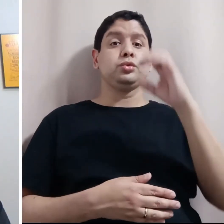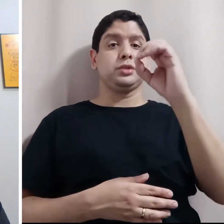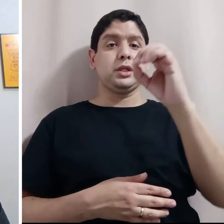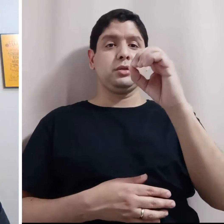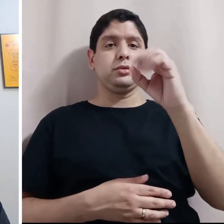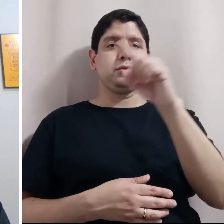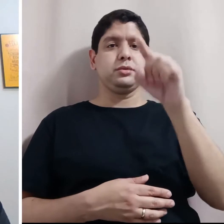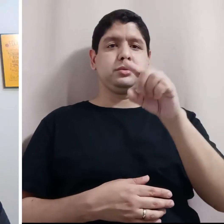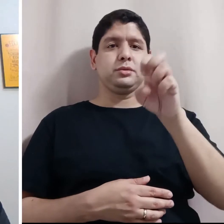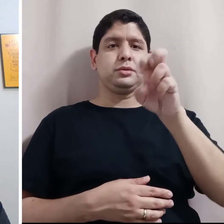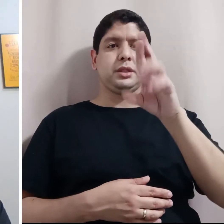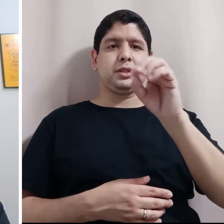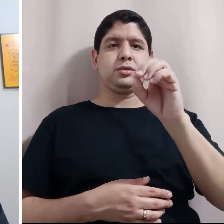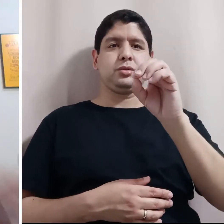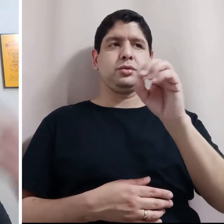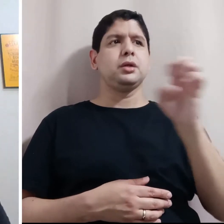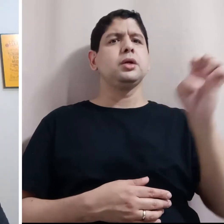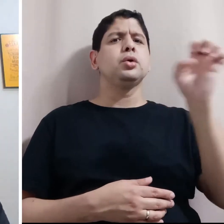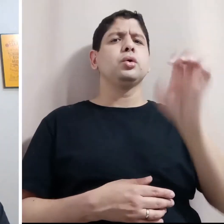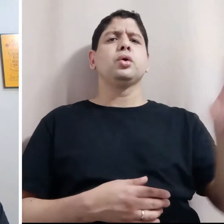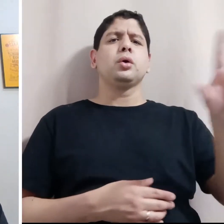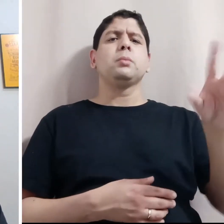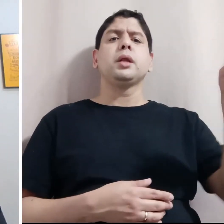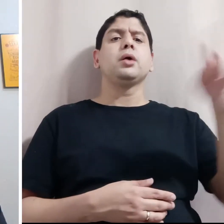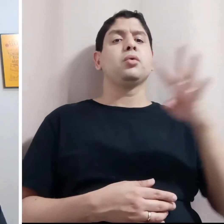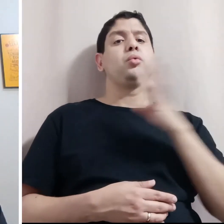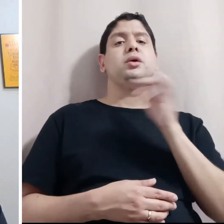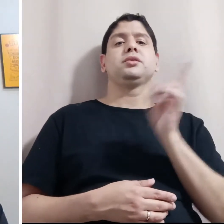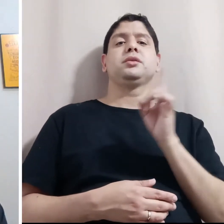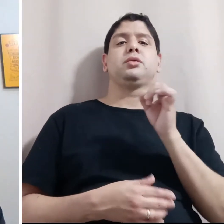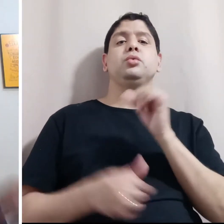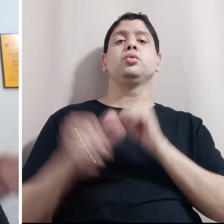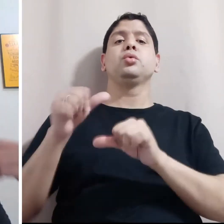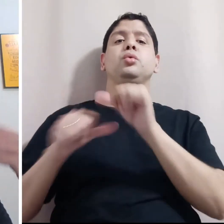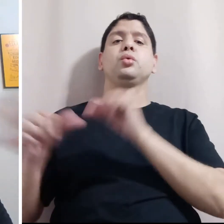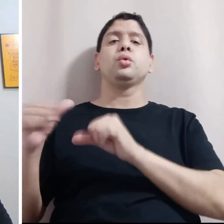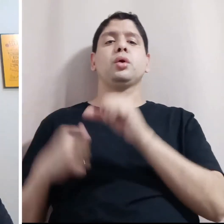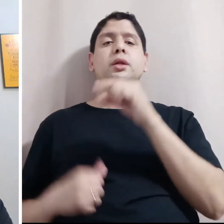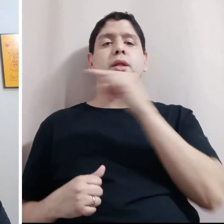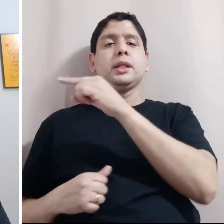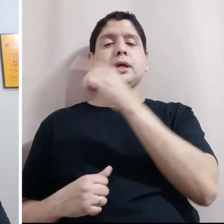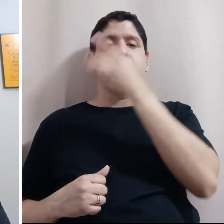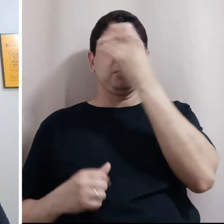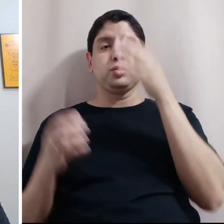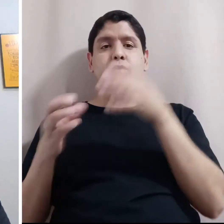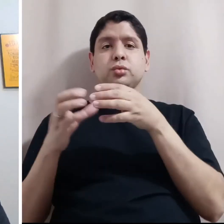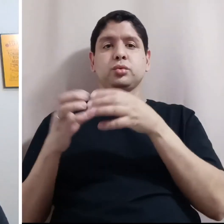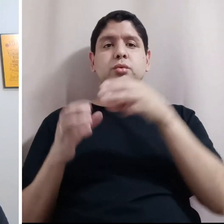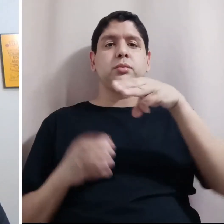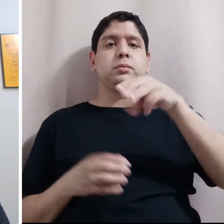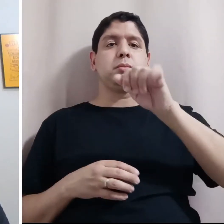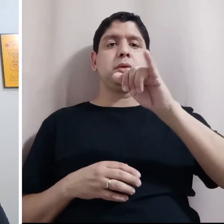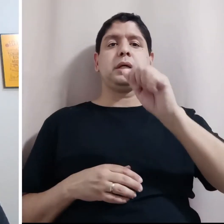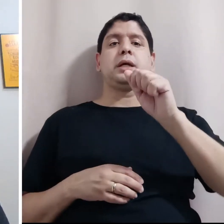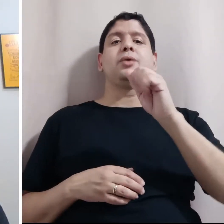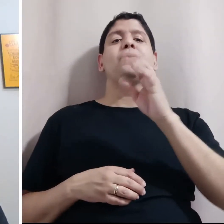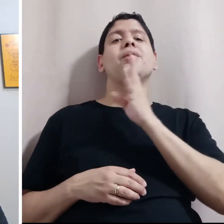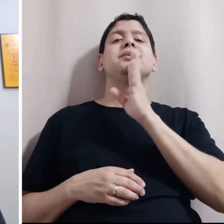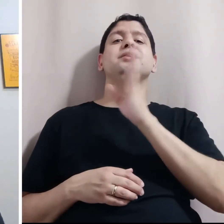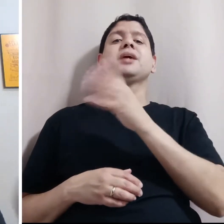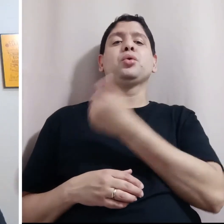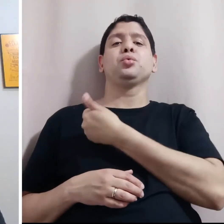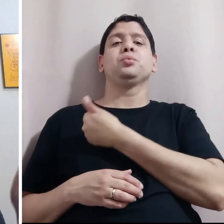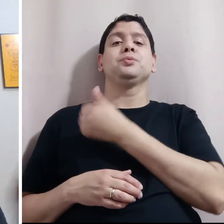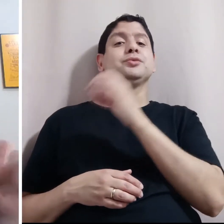zero, que os europeus demoraram para conhecer. Os maias, muito antes deles, já tinham conhecimento do zero.